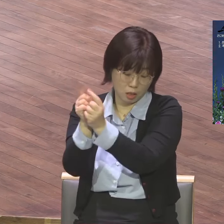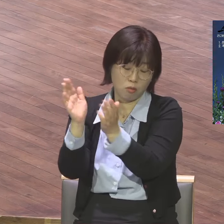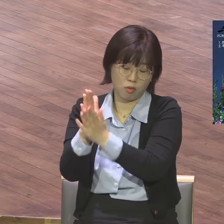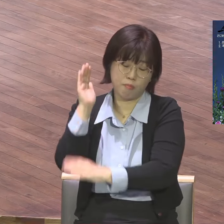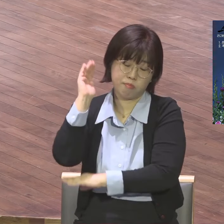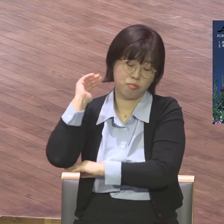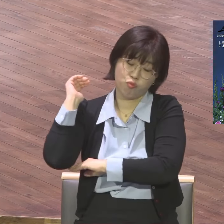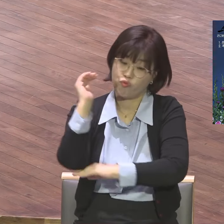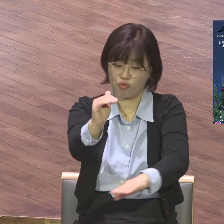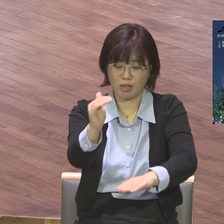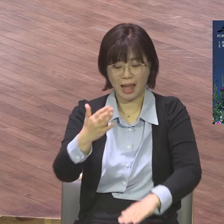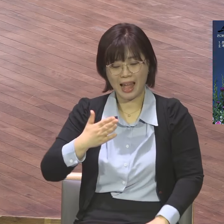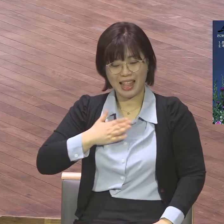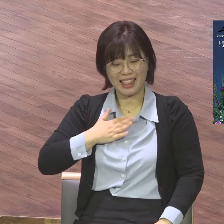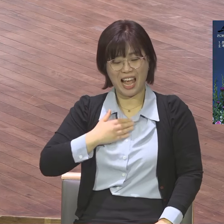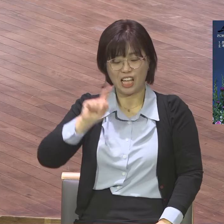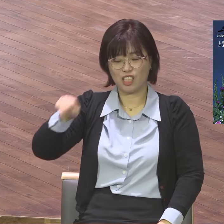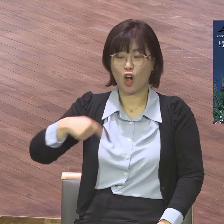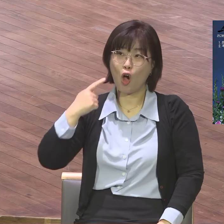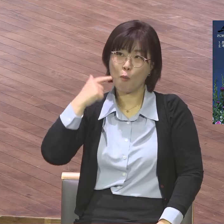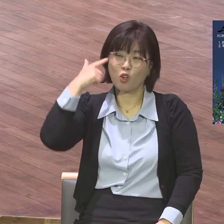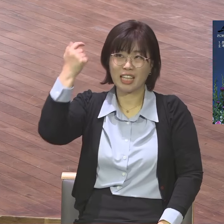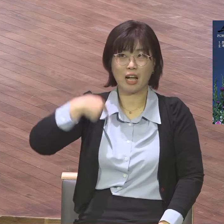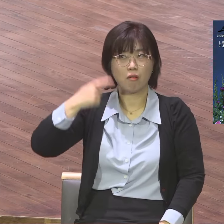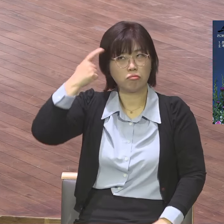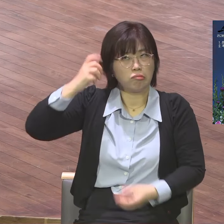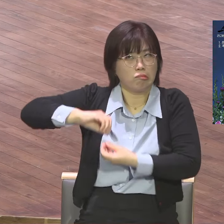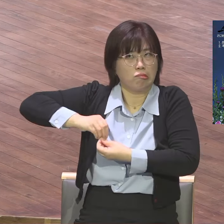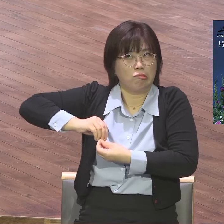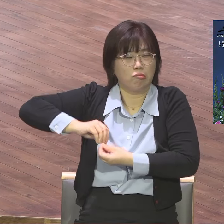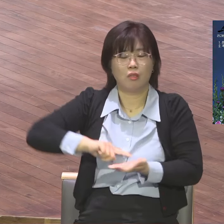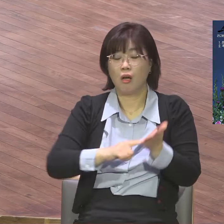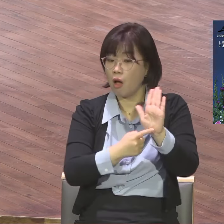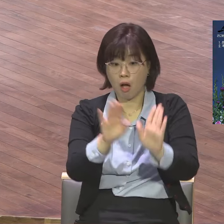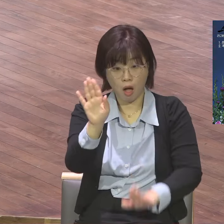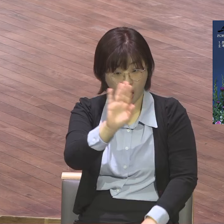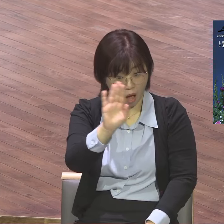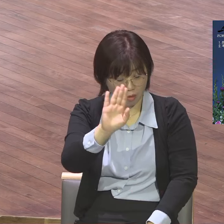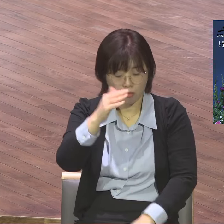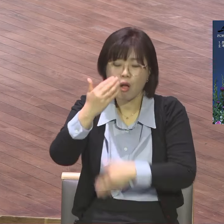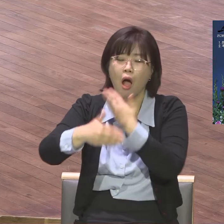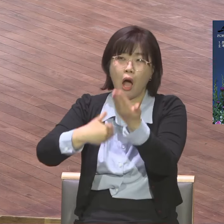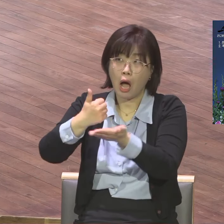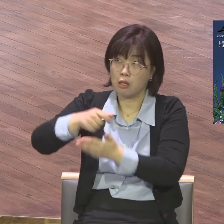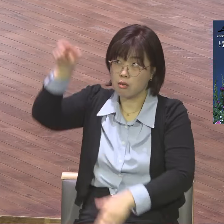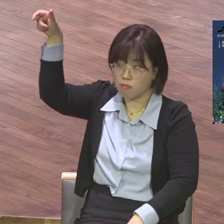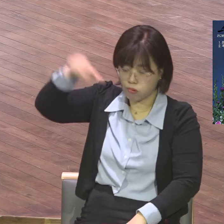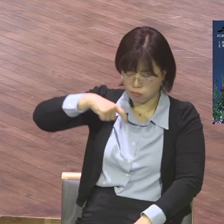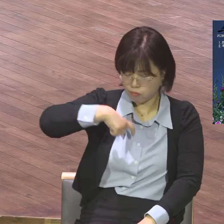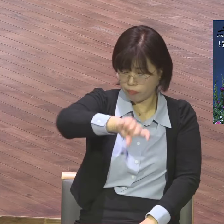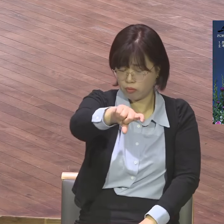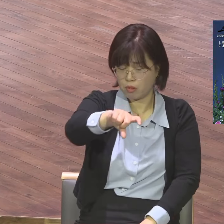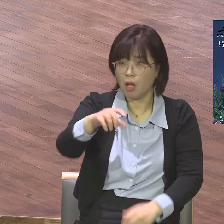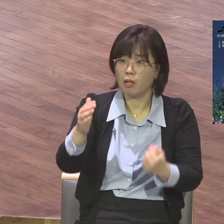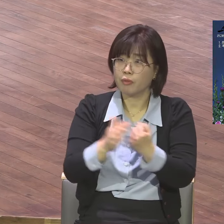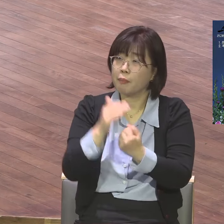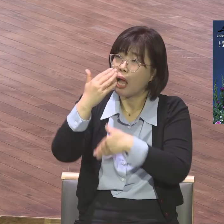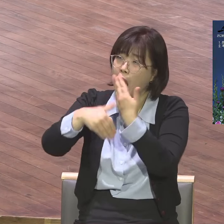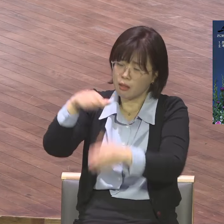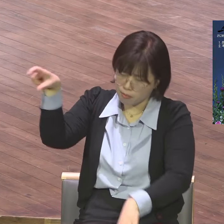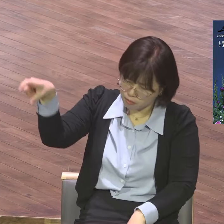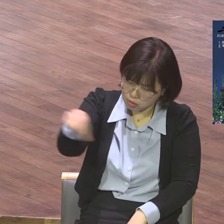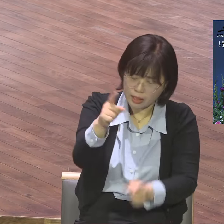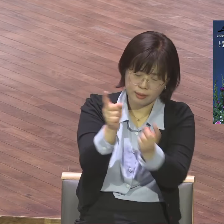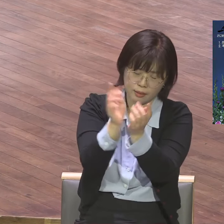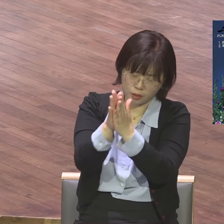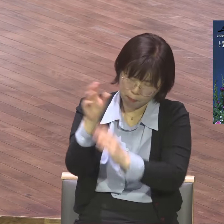설교자가 아니라 하나님의 말씀이에요. 하나님의 계획이라니까. 하나님의 사람을 통해서 꼭 말씀하세요. 전도자를